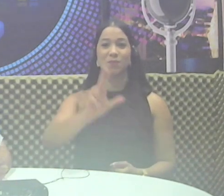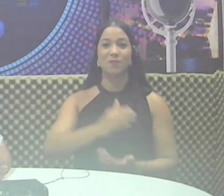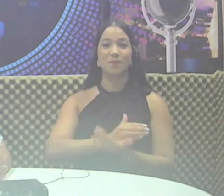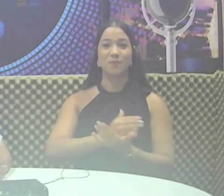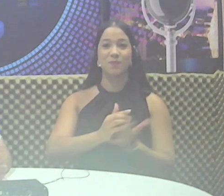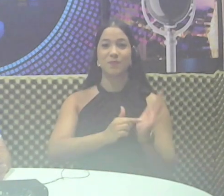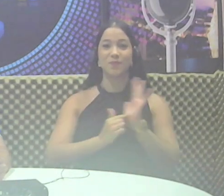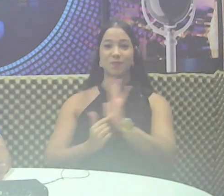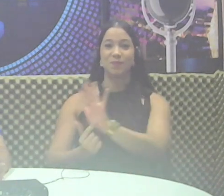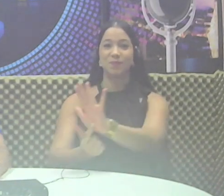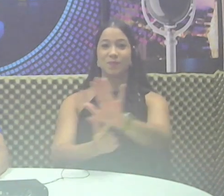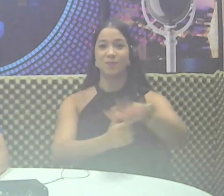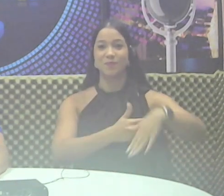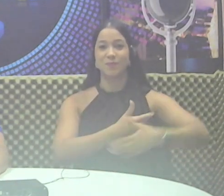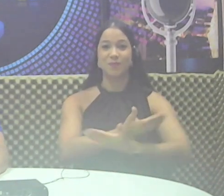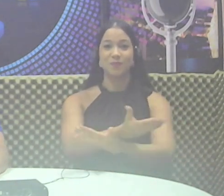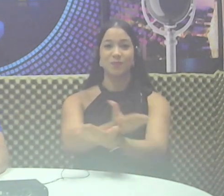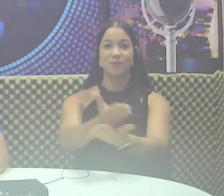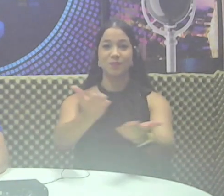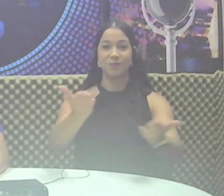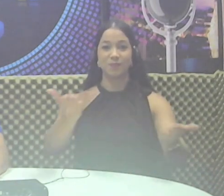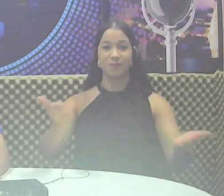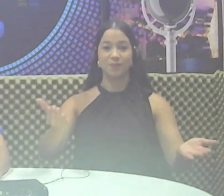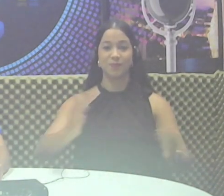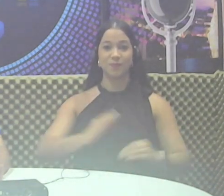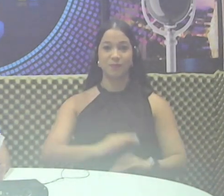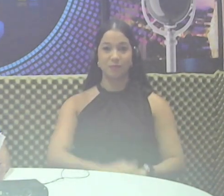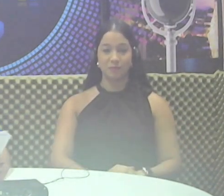Uberlândia no ar pra você.